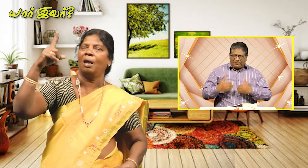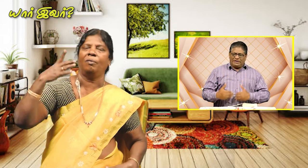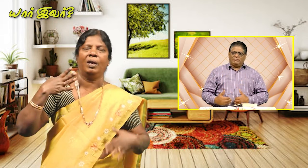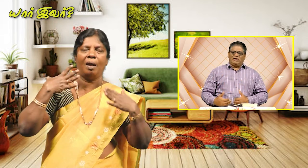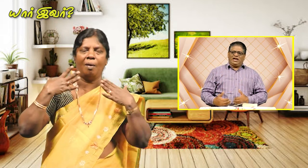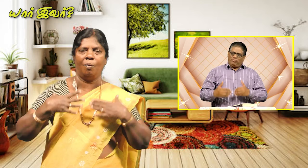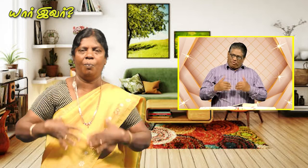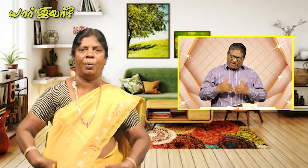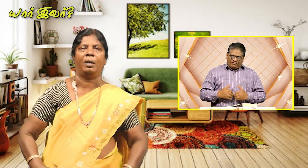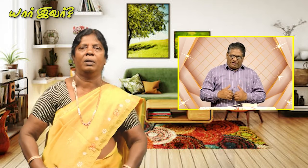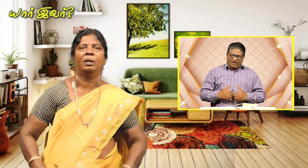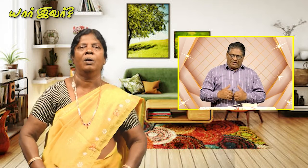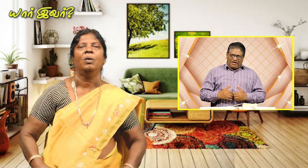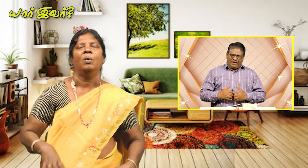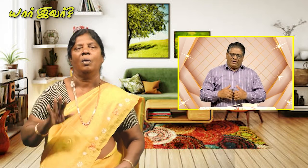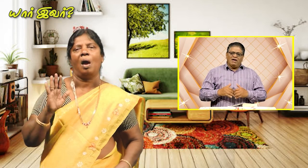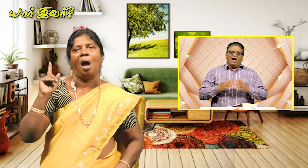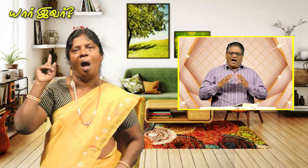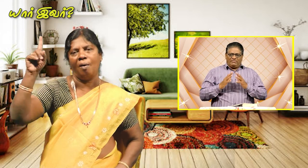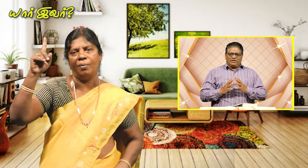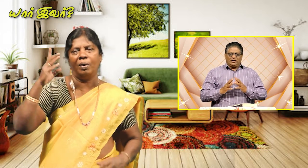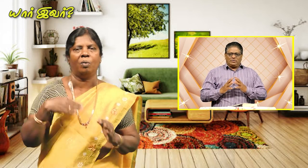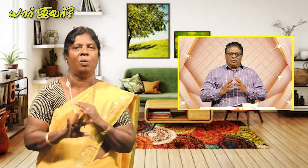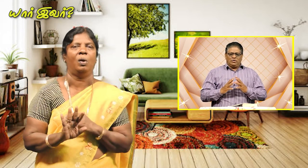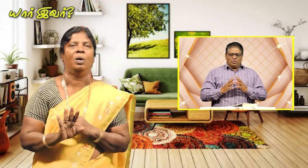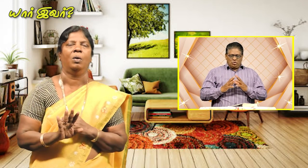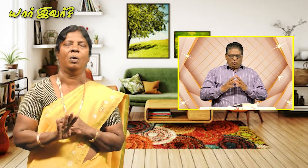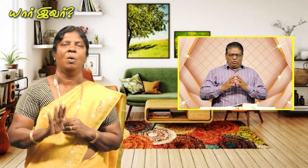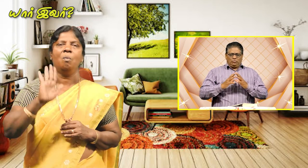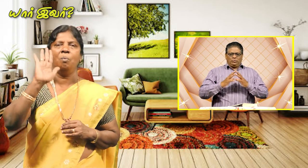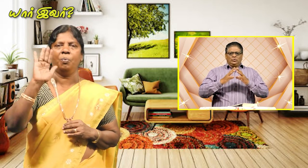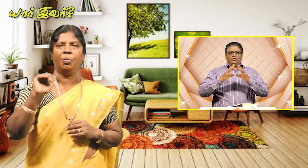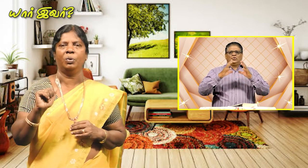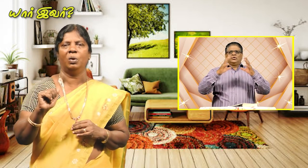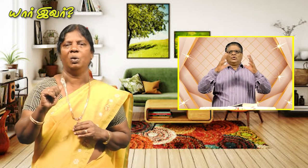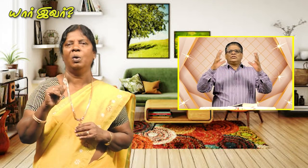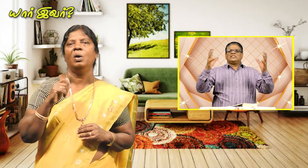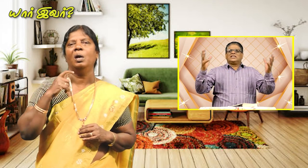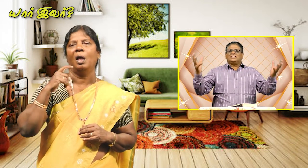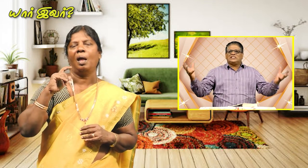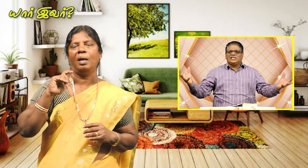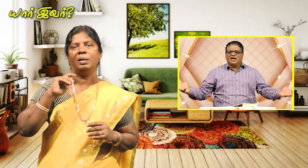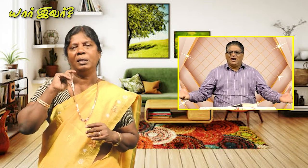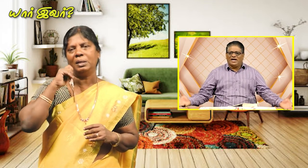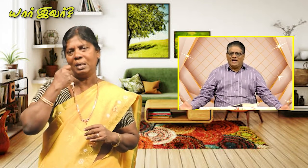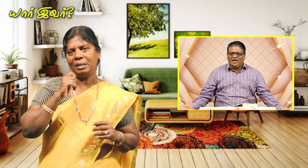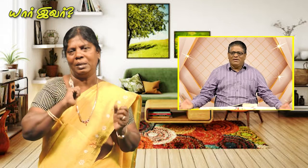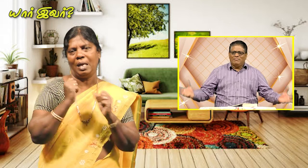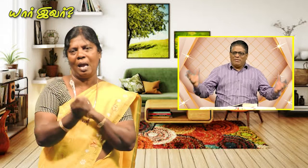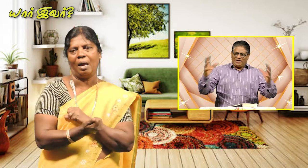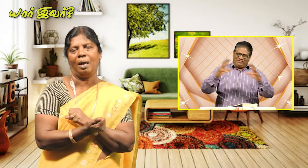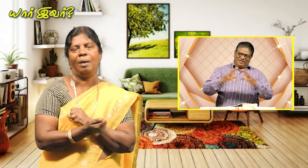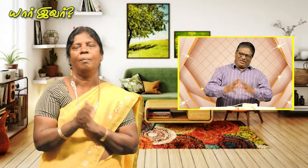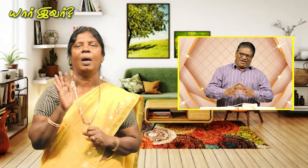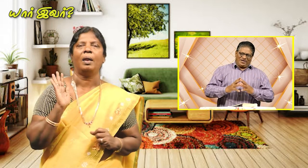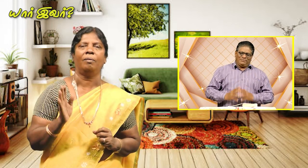தெய்வீக பண்புகளை உடையவனாக அவருக்குள் ஒரு புது சிருஷ்டியாக